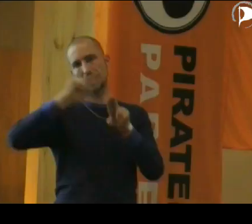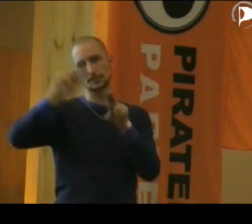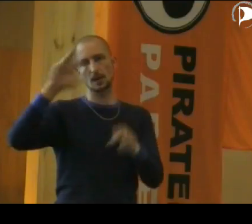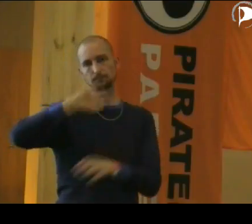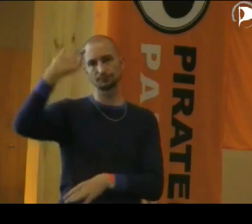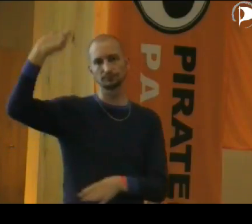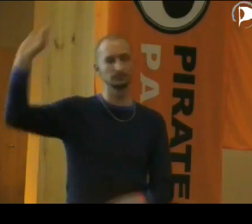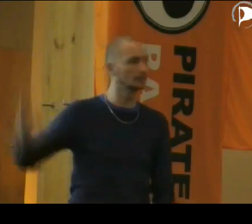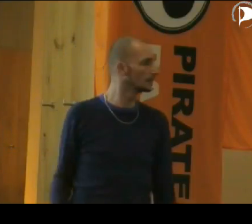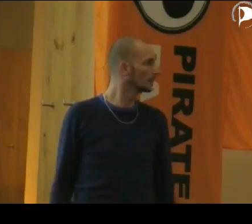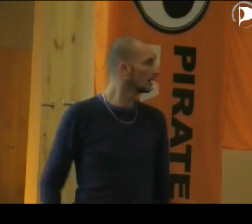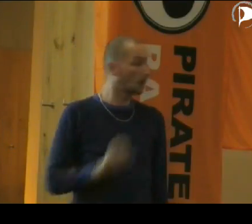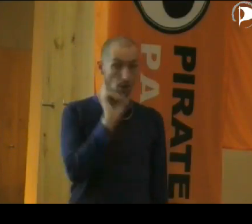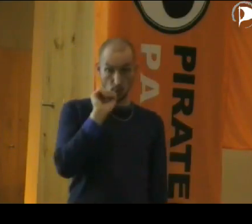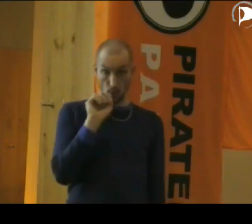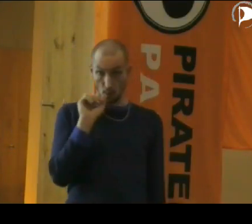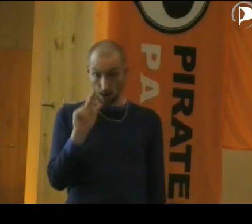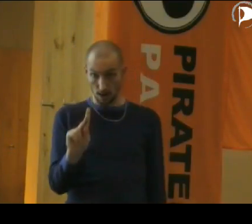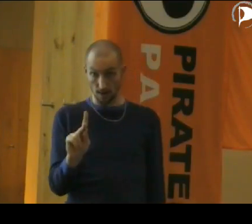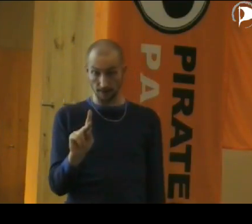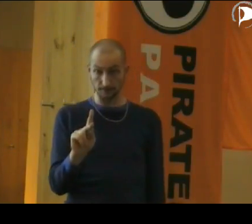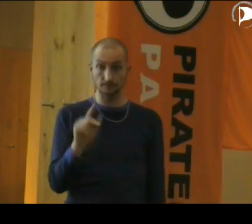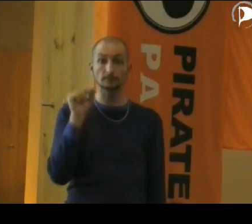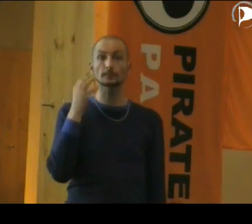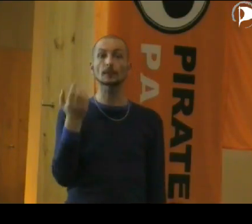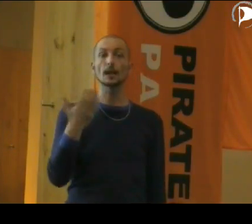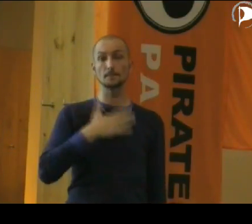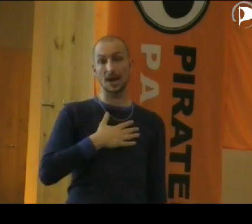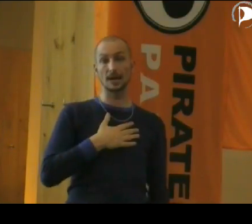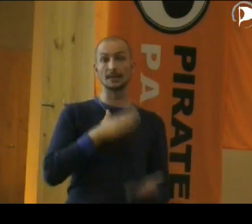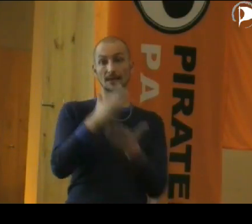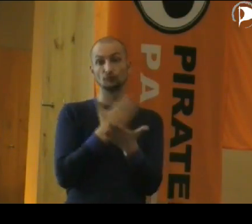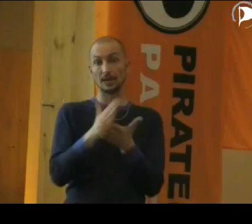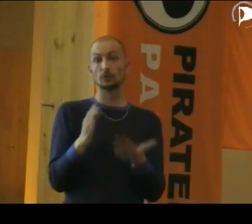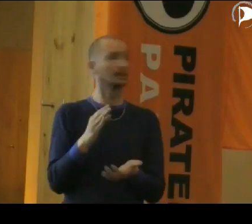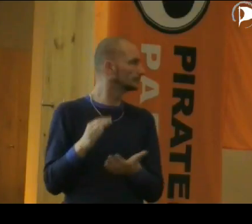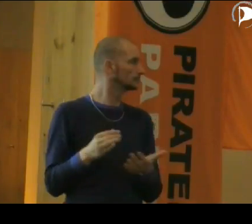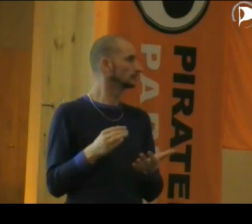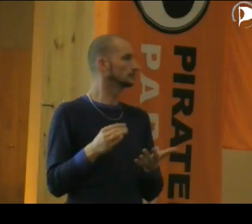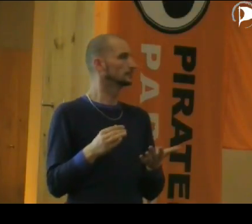und der letzte mal ich brauche meine entscheidung noch